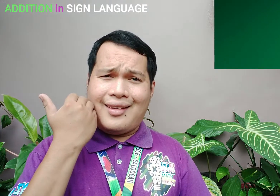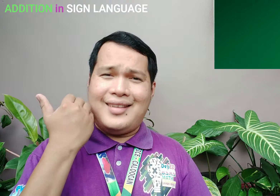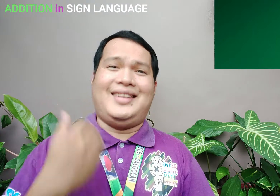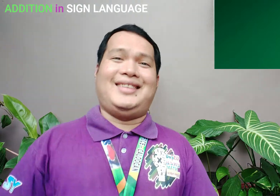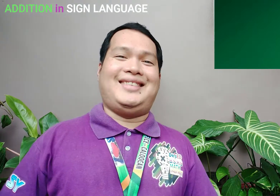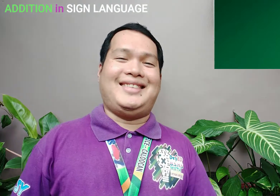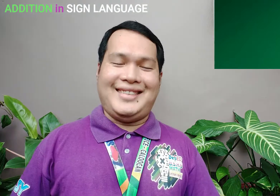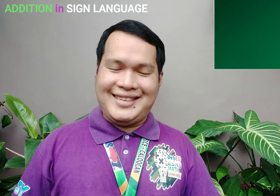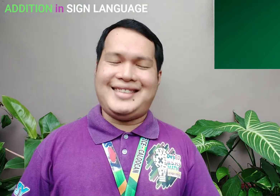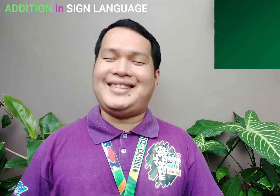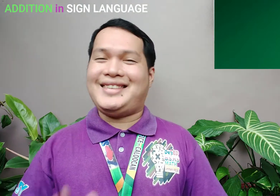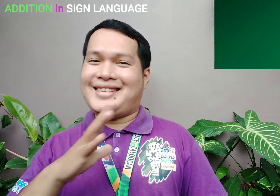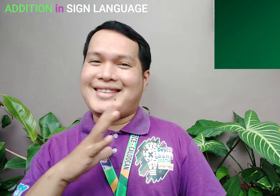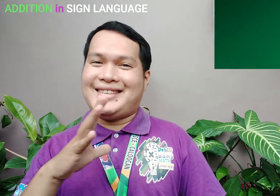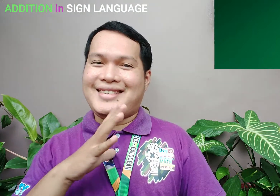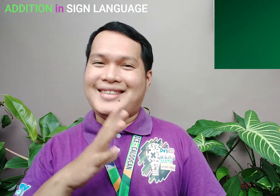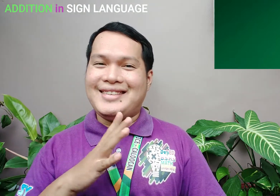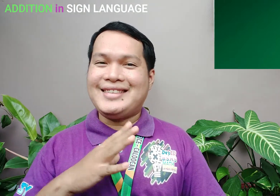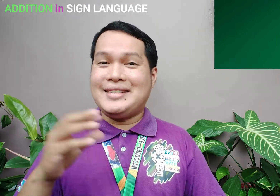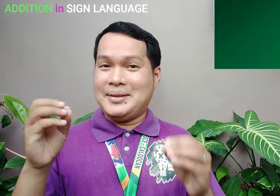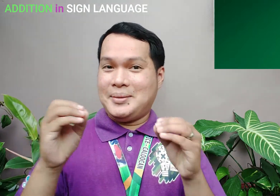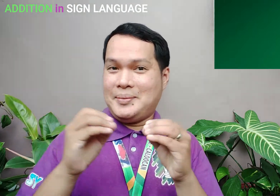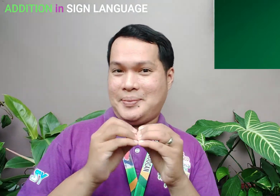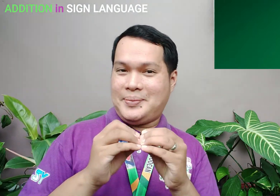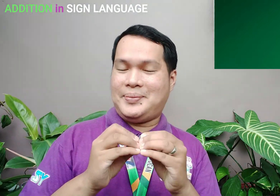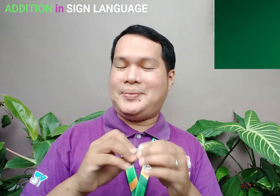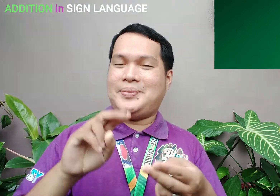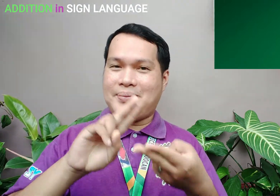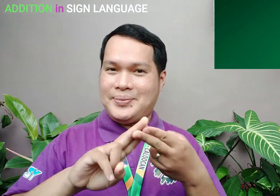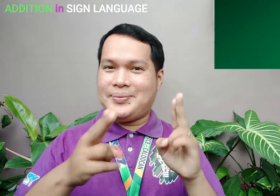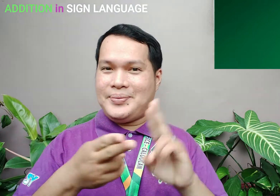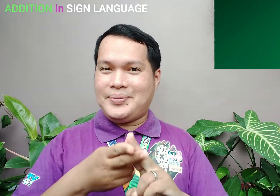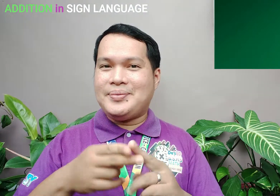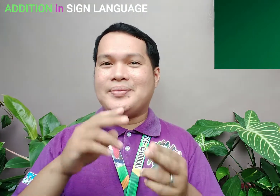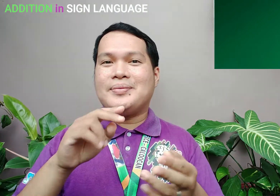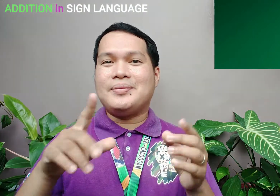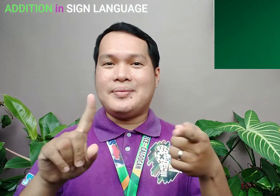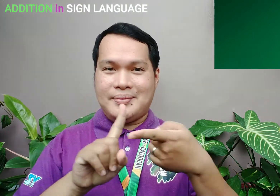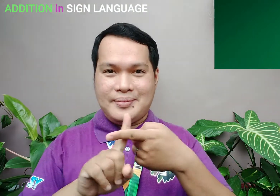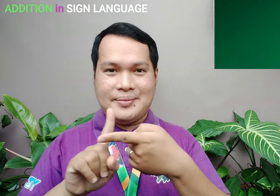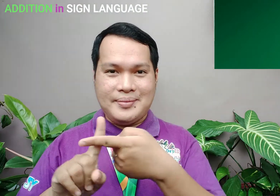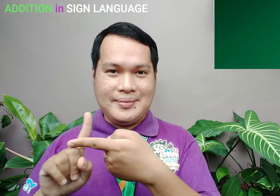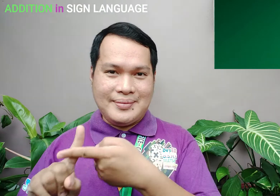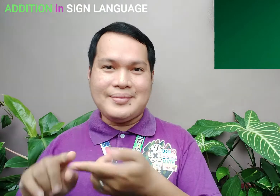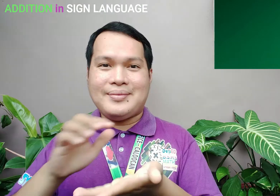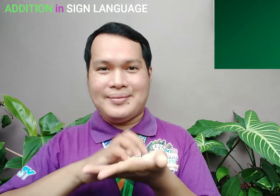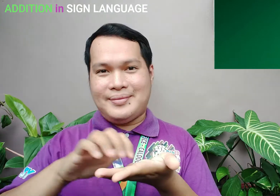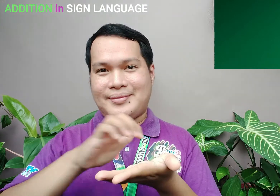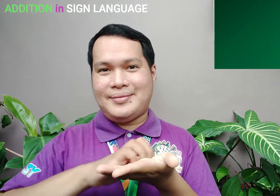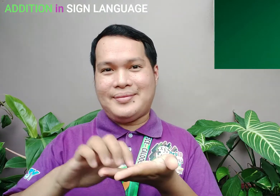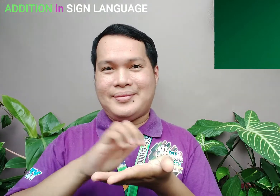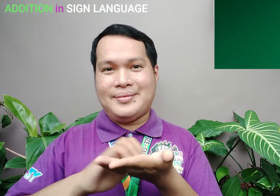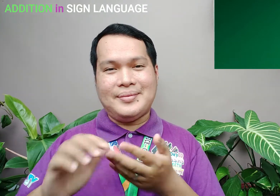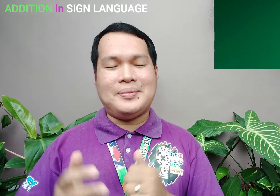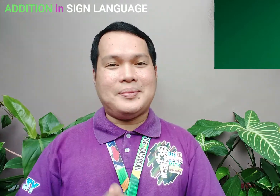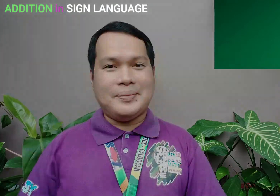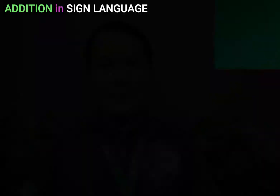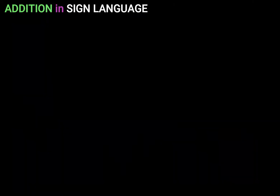Kulang ba tayo ng halimbawa? Ayos lang yan Magsanip pa tayo ng higit pa sa pagbibilang at pag-aal